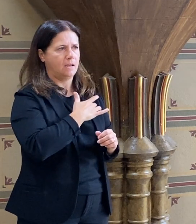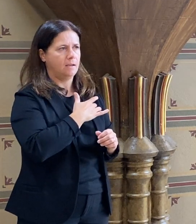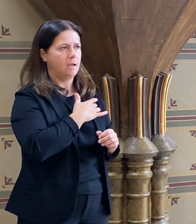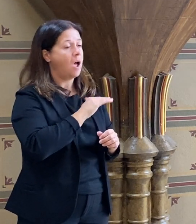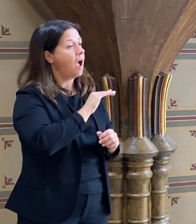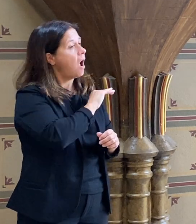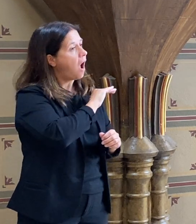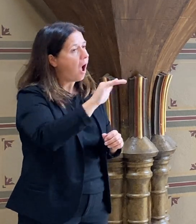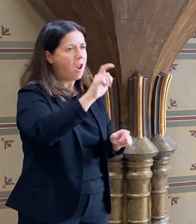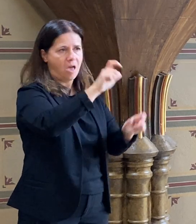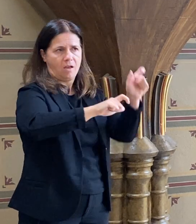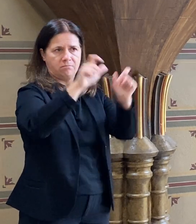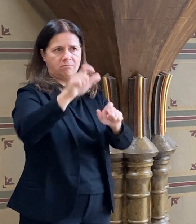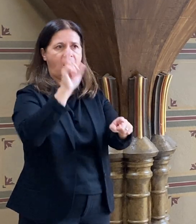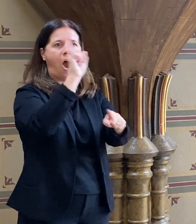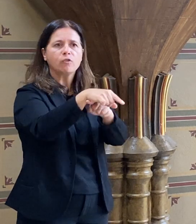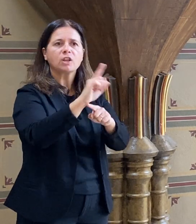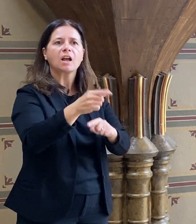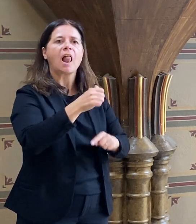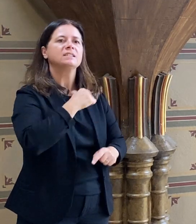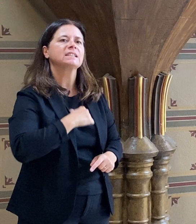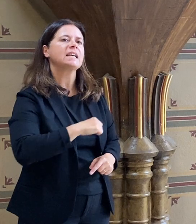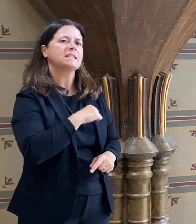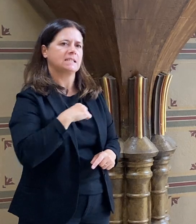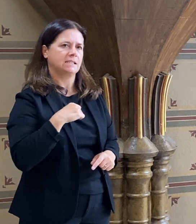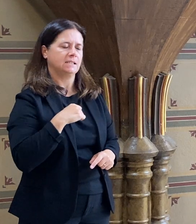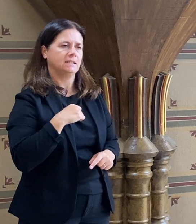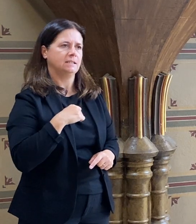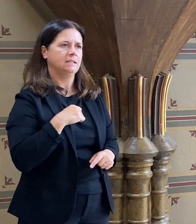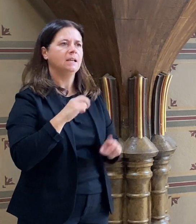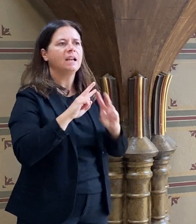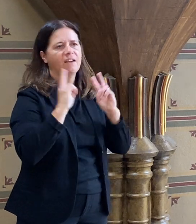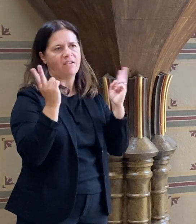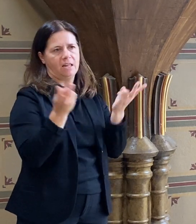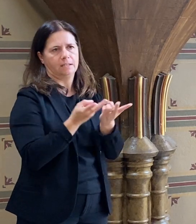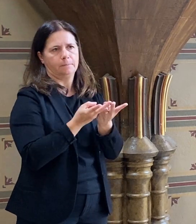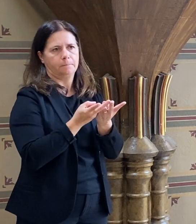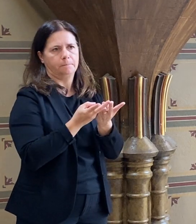aller Auftrag als Christen und Christinnen in der Welt.